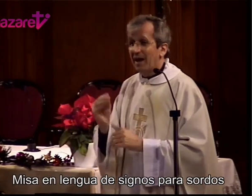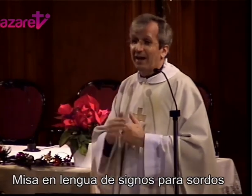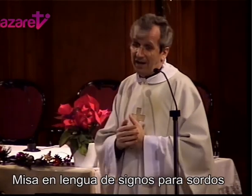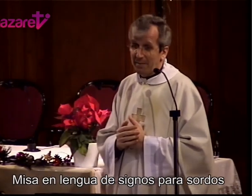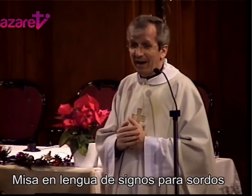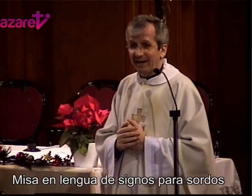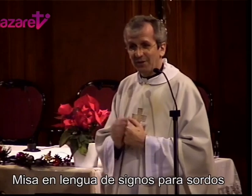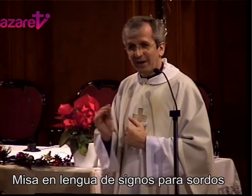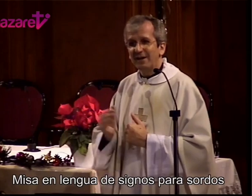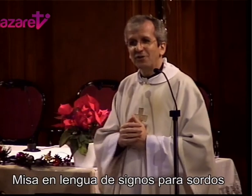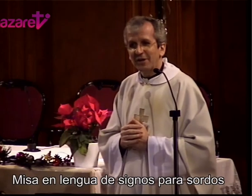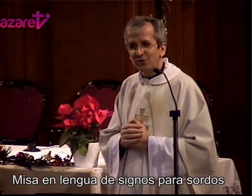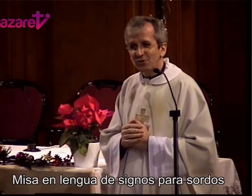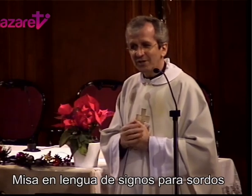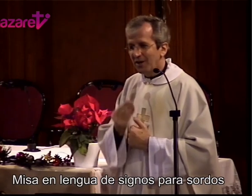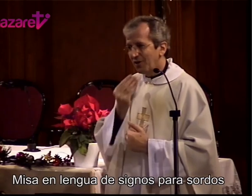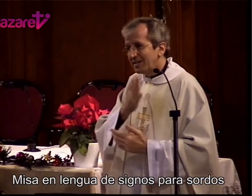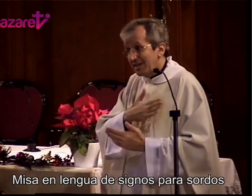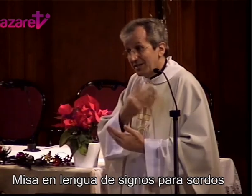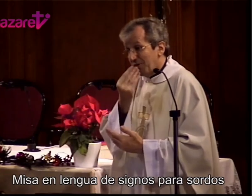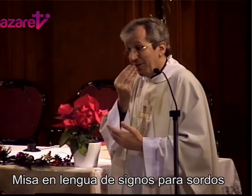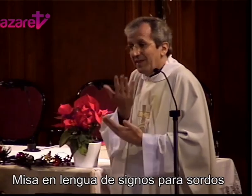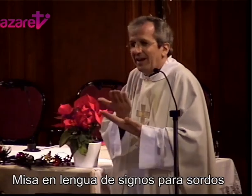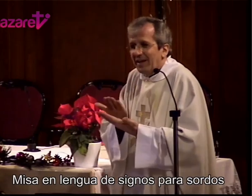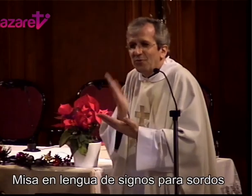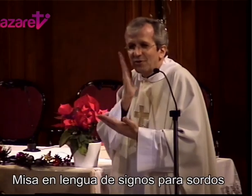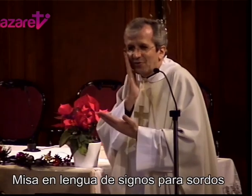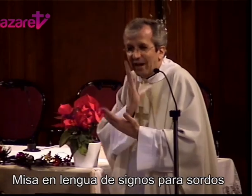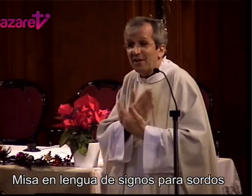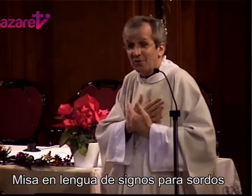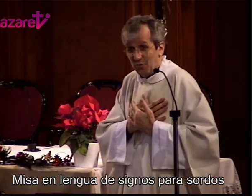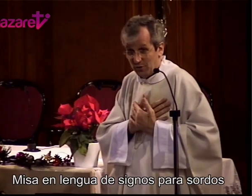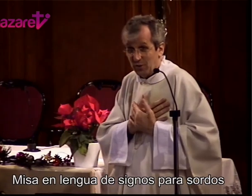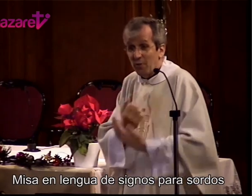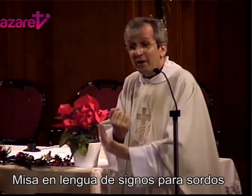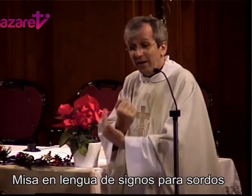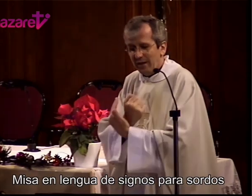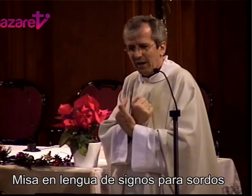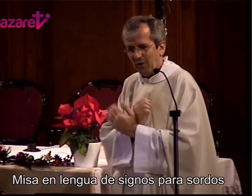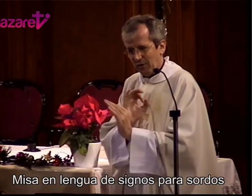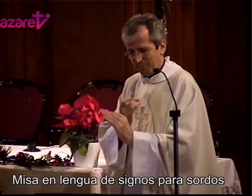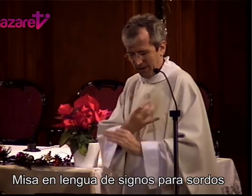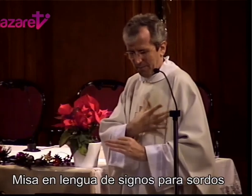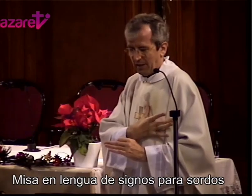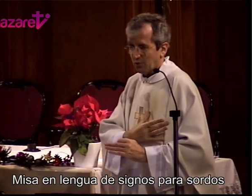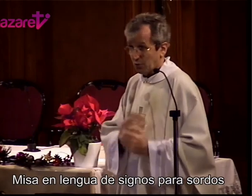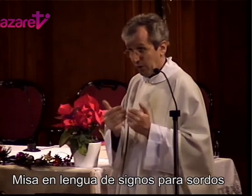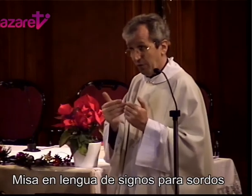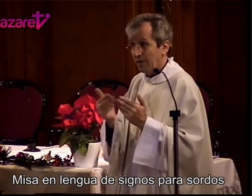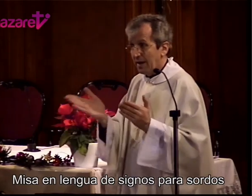la imagen, a adorar al niño Jesús, con ese deseo de ofrecerle nuestro cariño, nuestro amor, y de acogerlo especialmente en nuestro corazón, que